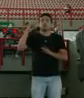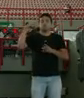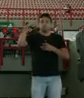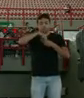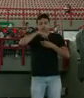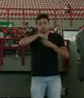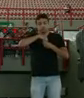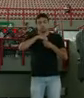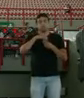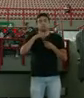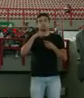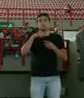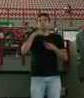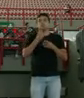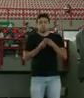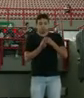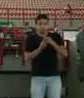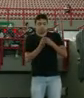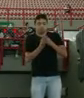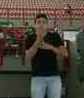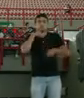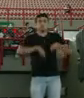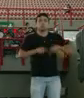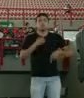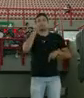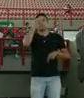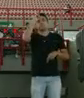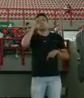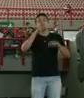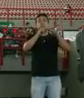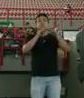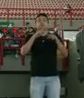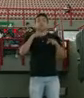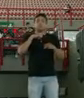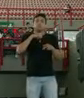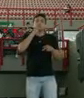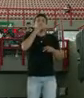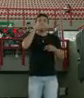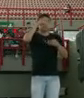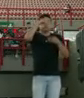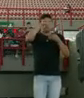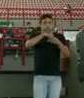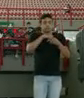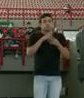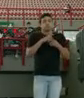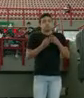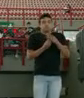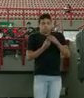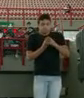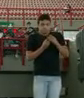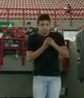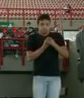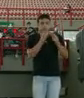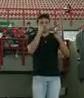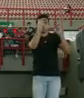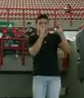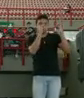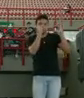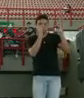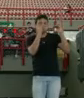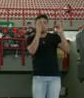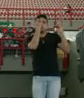Hipófise. Para ela não produzir mais esse hormônio. Então o ideal é que você produza somatotrófico, tá certo? Dentro dos valores